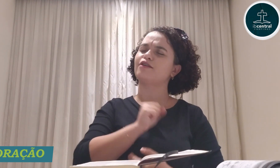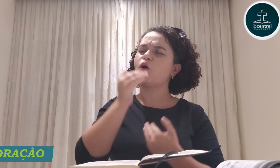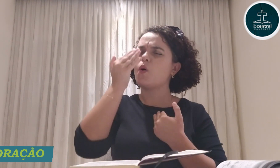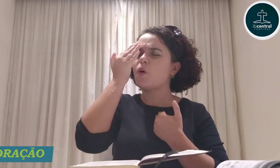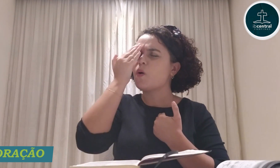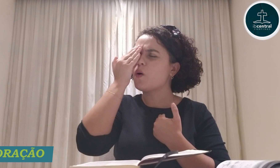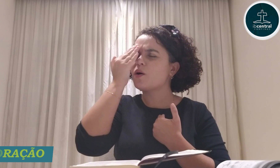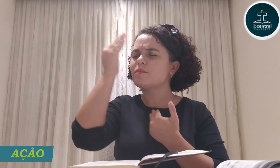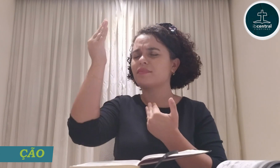Pai